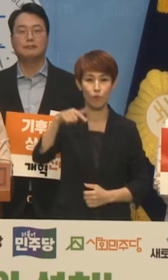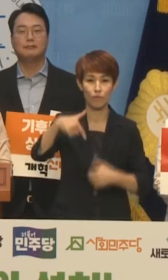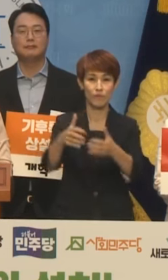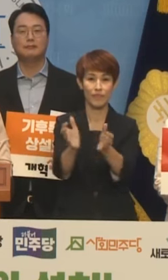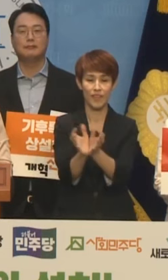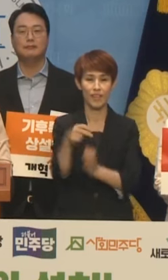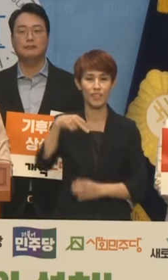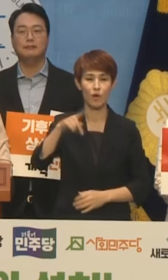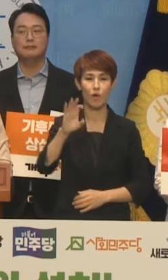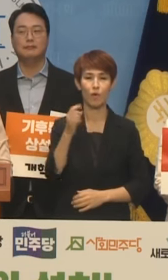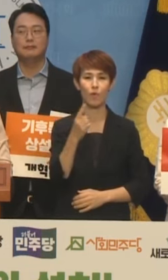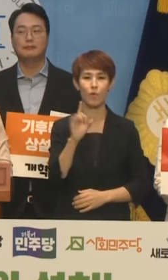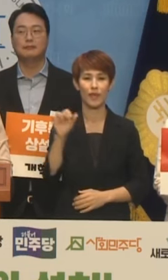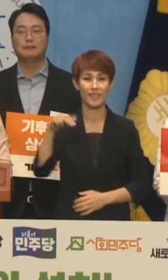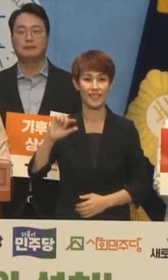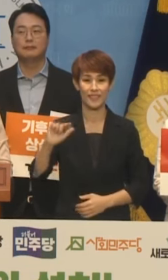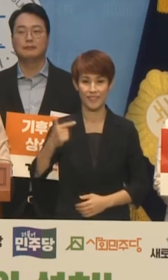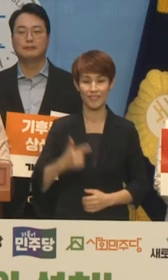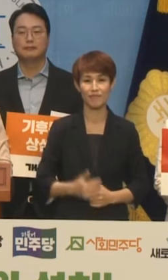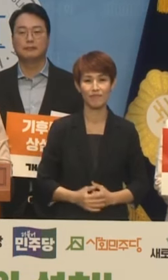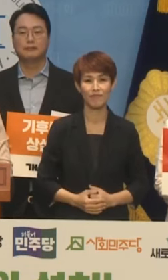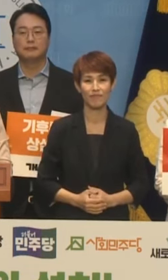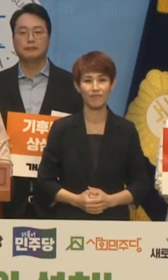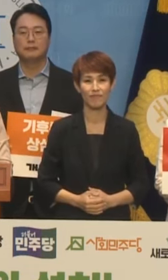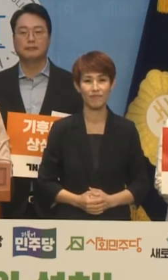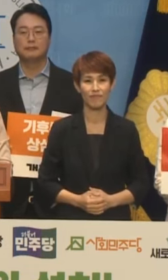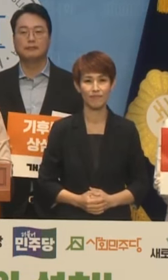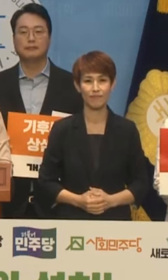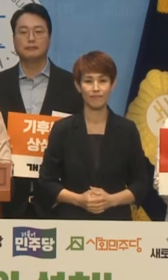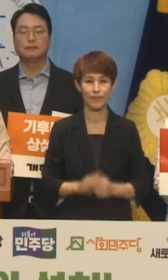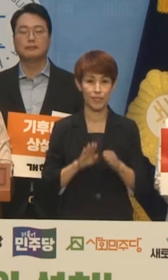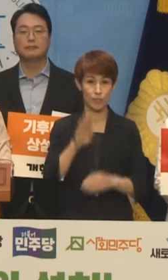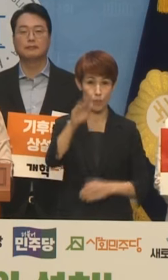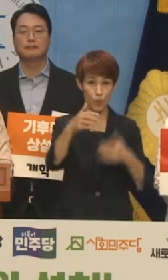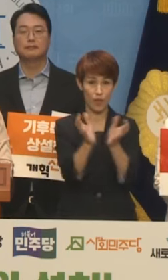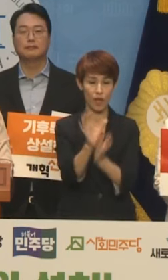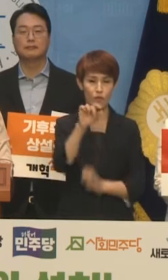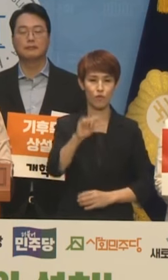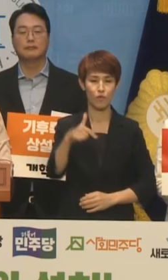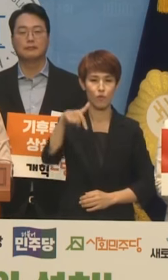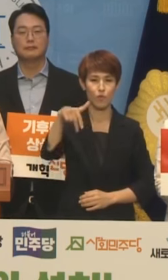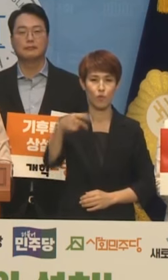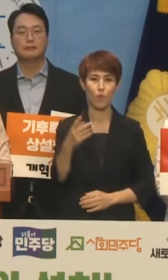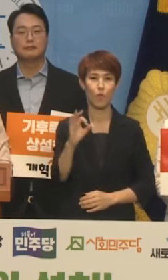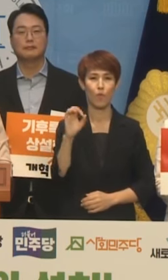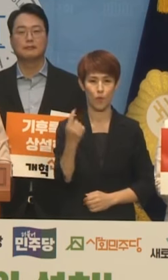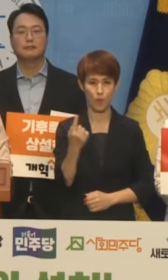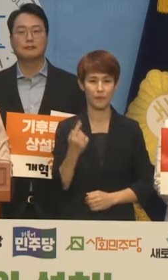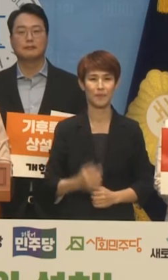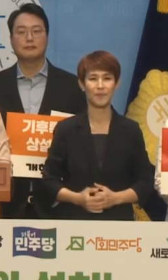조국혁신당의 서왕진 당선인 참석하셨습니다. 진보당의 윤종호 당선인